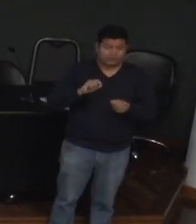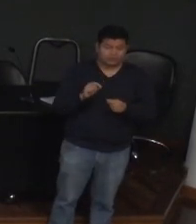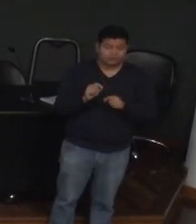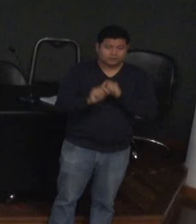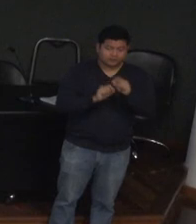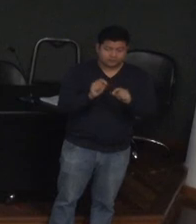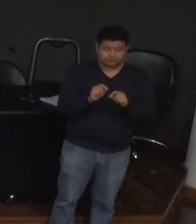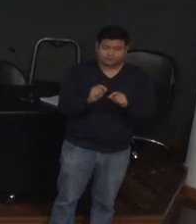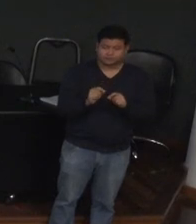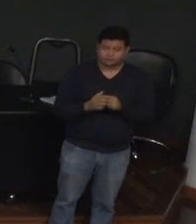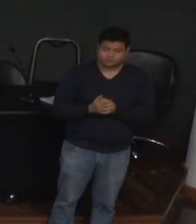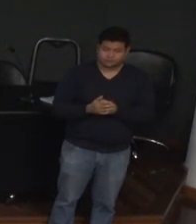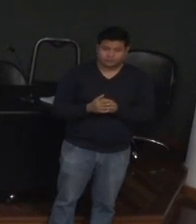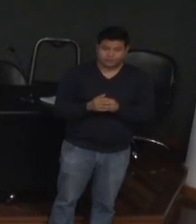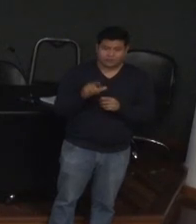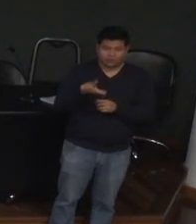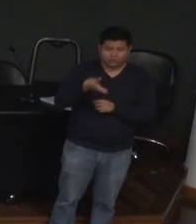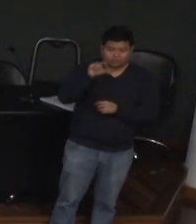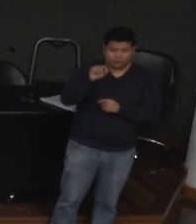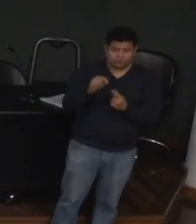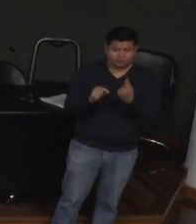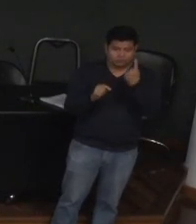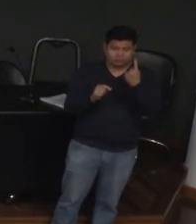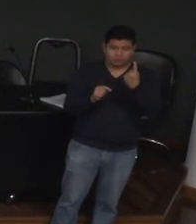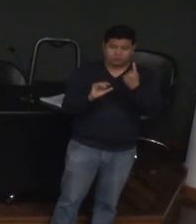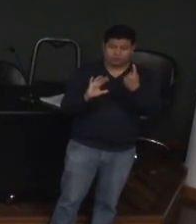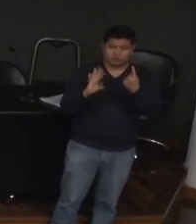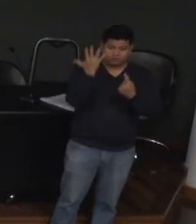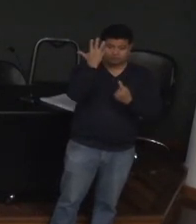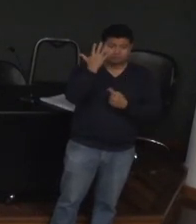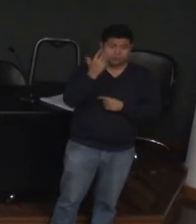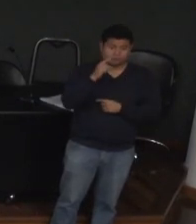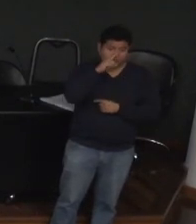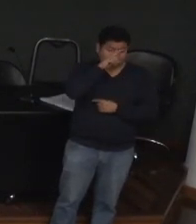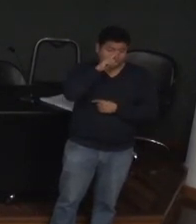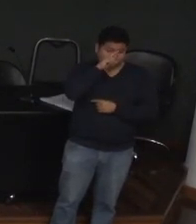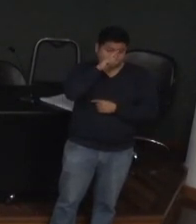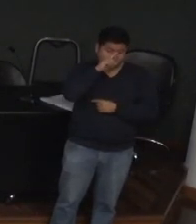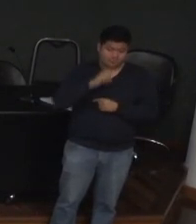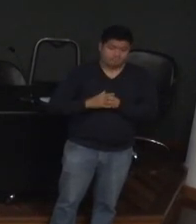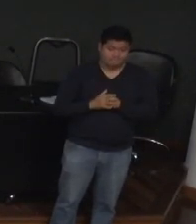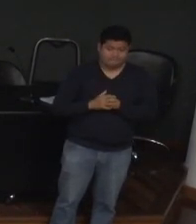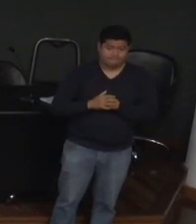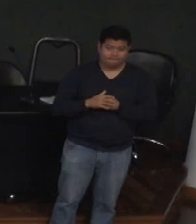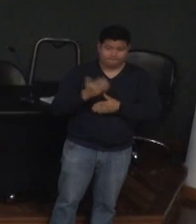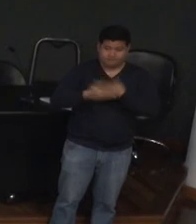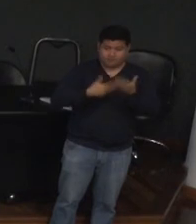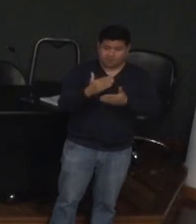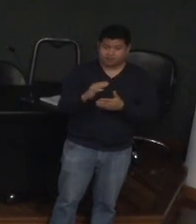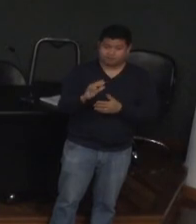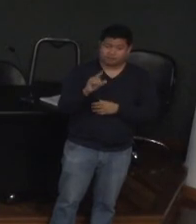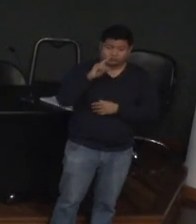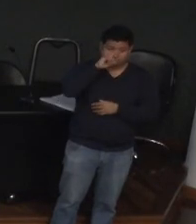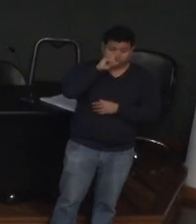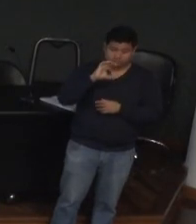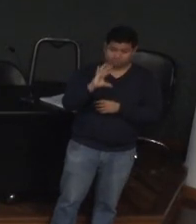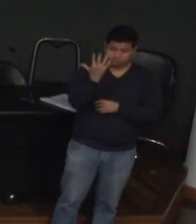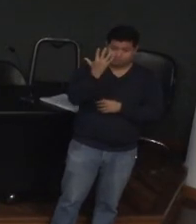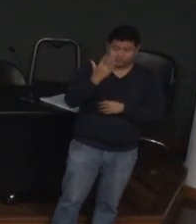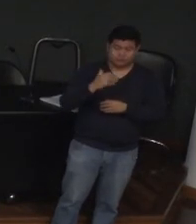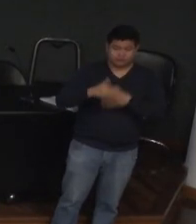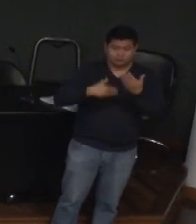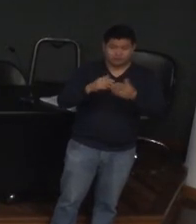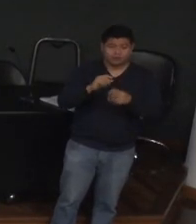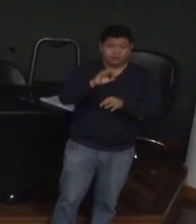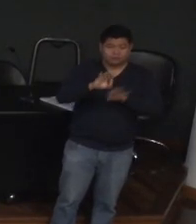aspectos de mapeamento um evento de risco. Eu já vou dar o exemplo. Tá? E depois do evento de risco, vocês entram no plano de